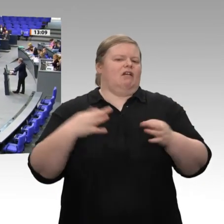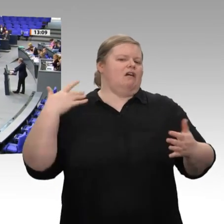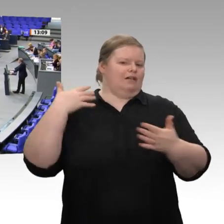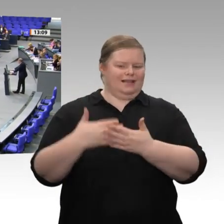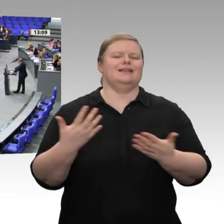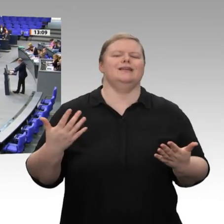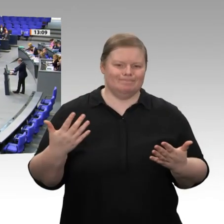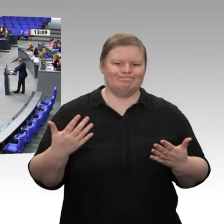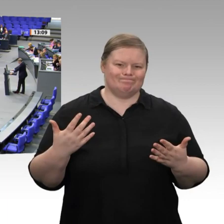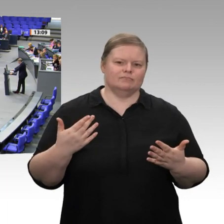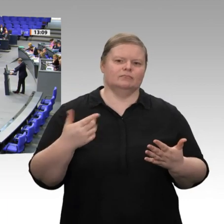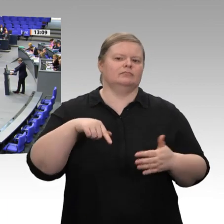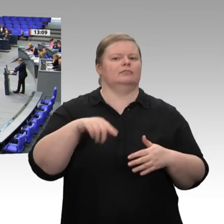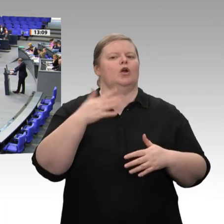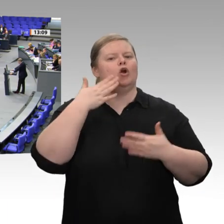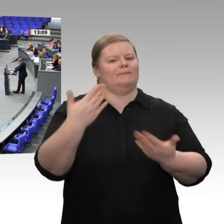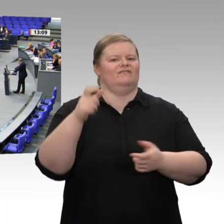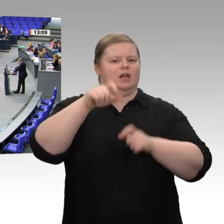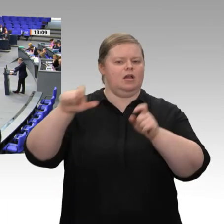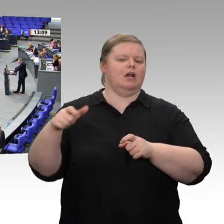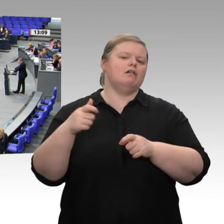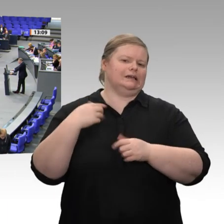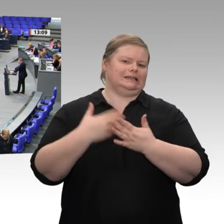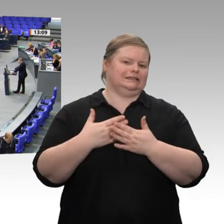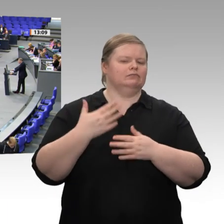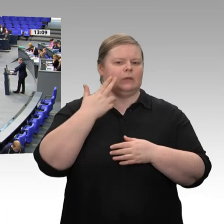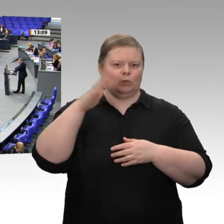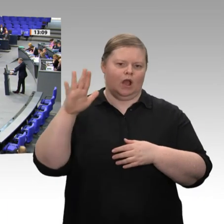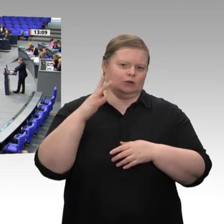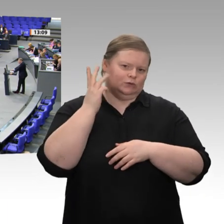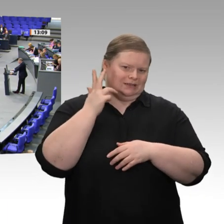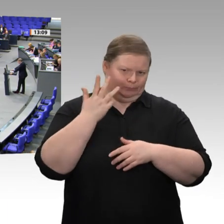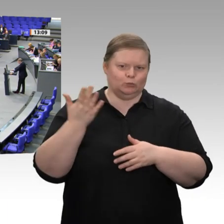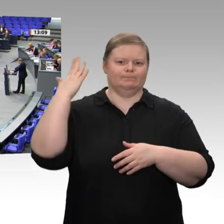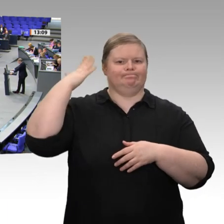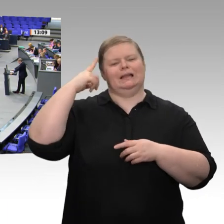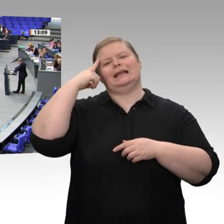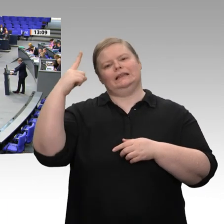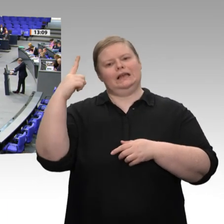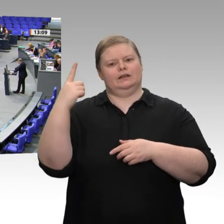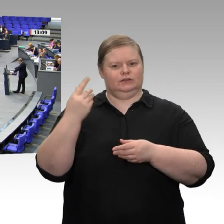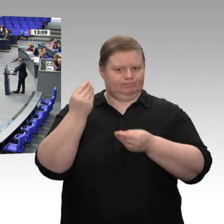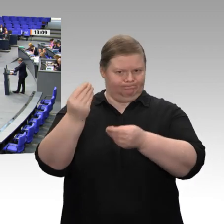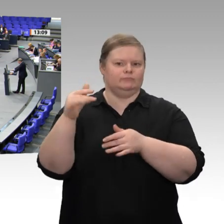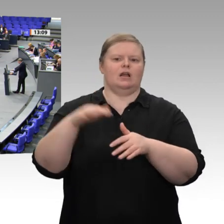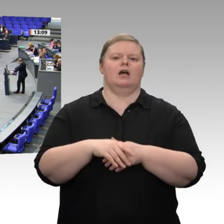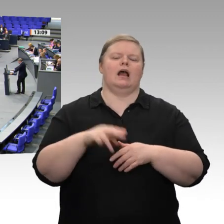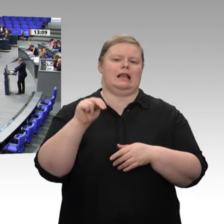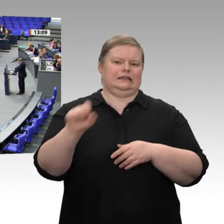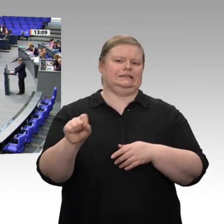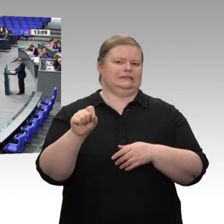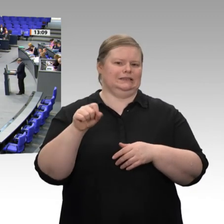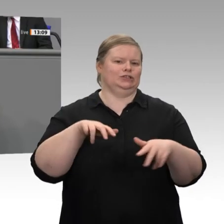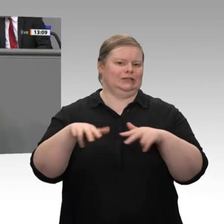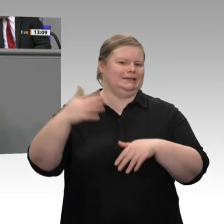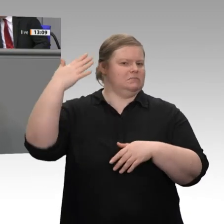im Gedenken an die Opfer des Nationalsozialismus. Das NS-Regime hat unaussprechliches